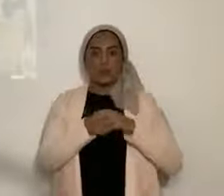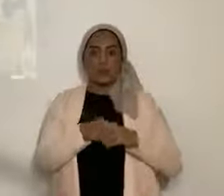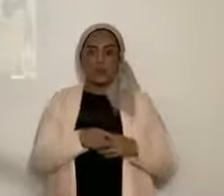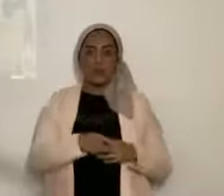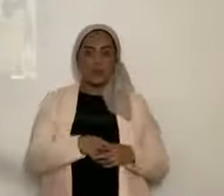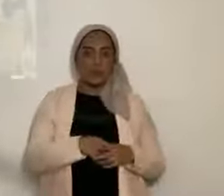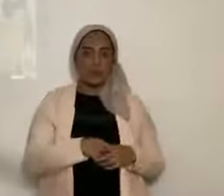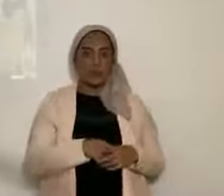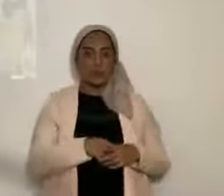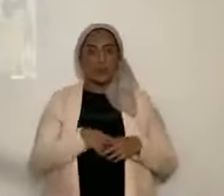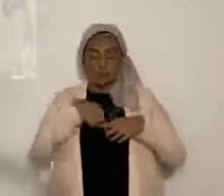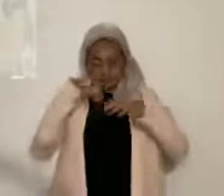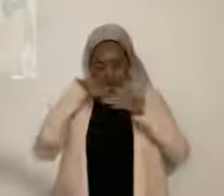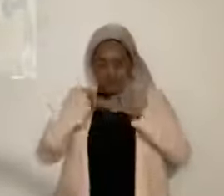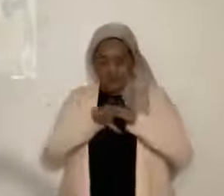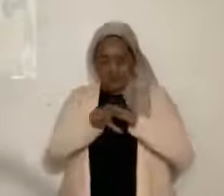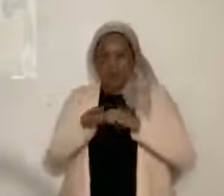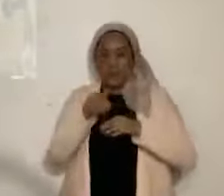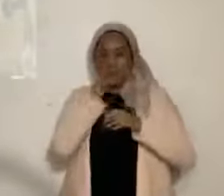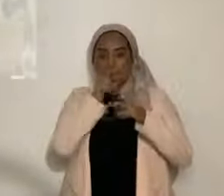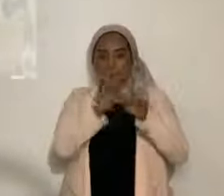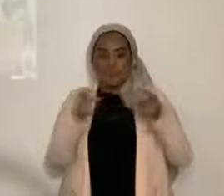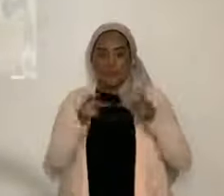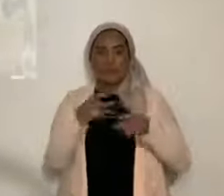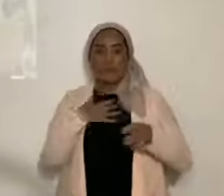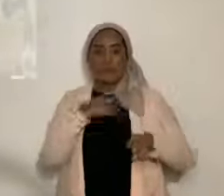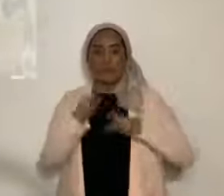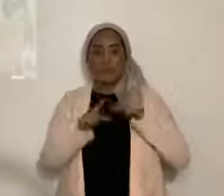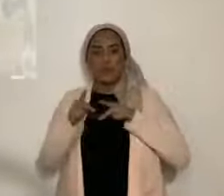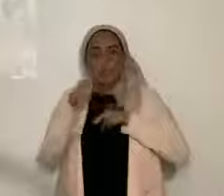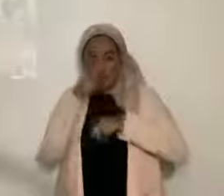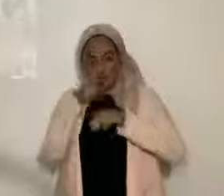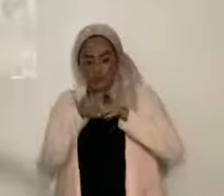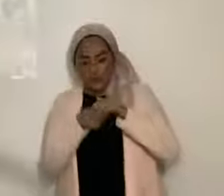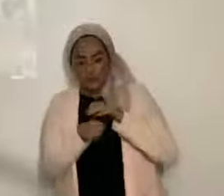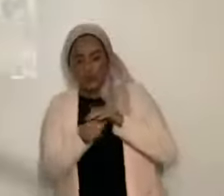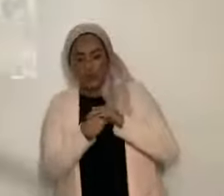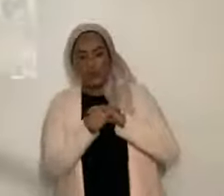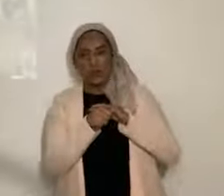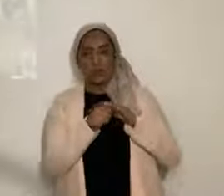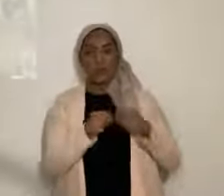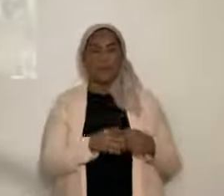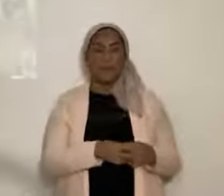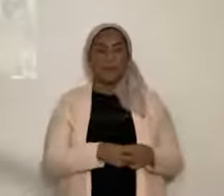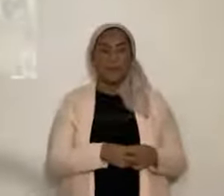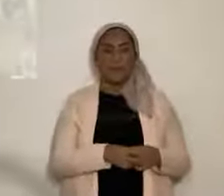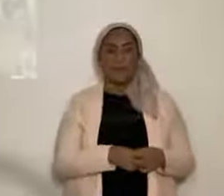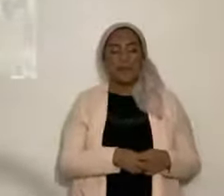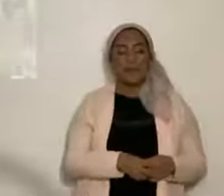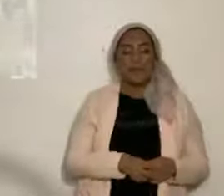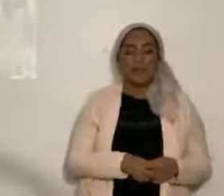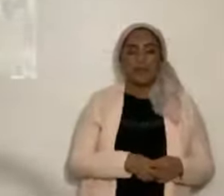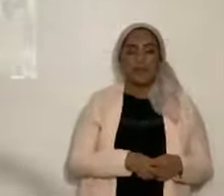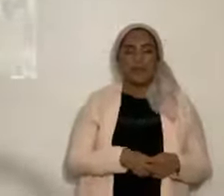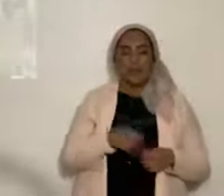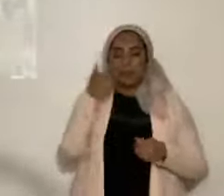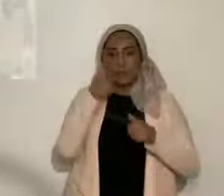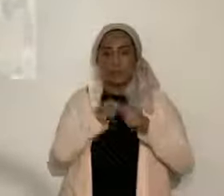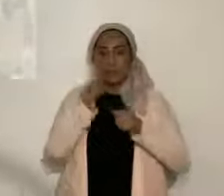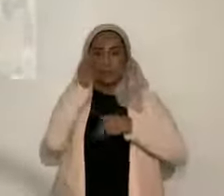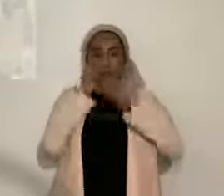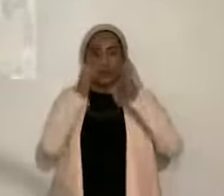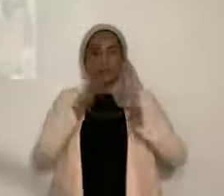Entra a tus aposentos, pueblo mío, escóndete un poquito mientras pasa la indignación. Recuerden, los